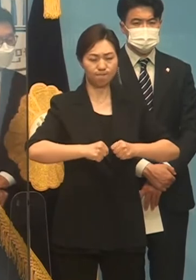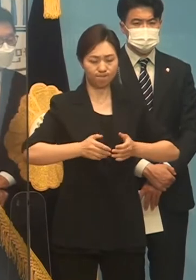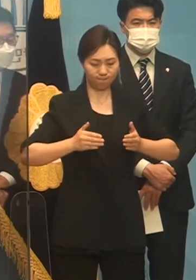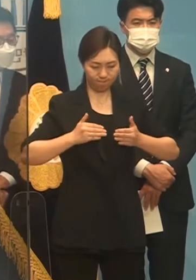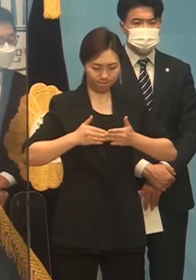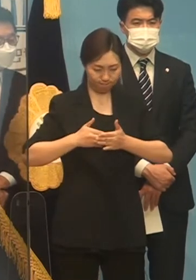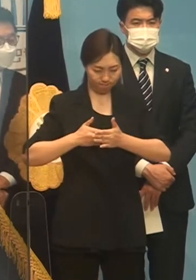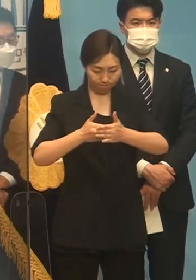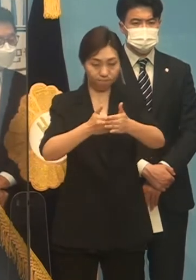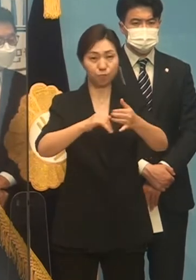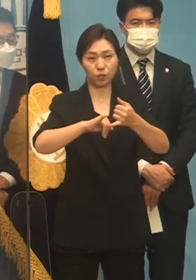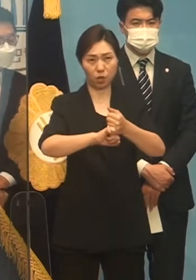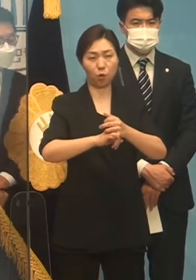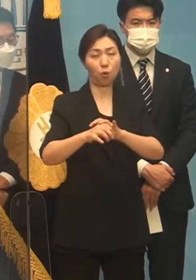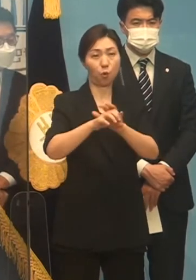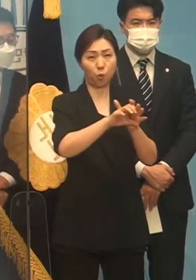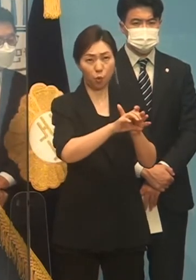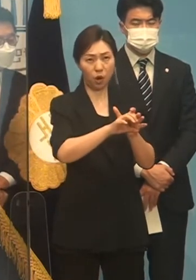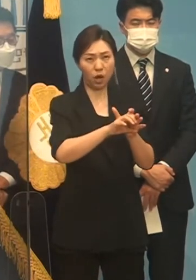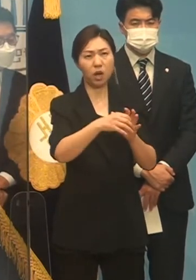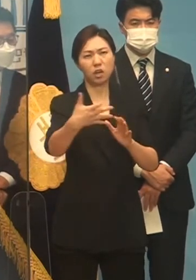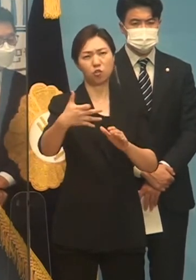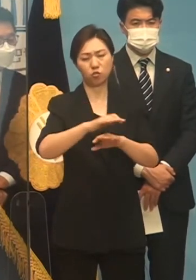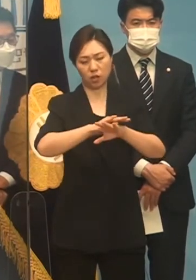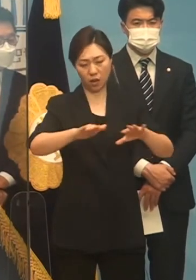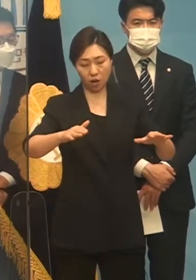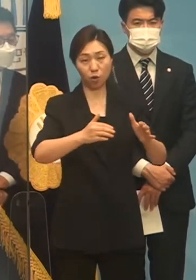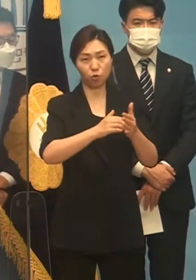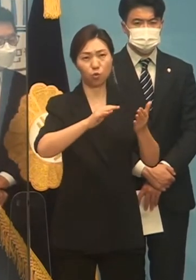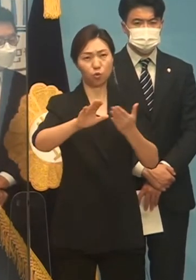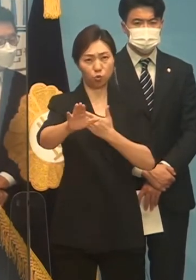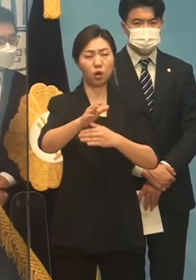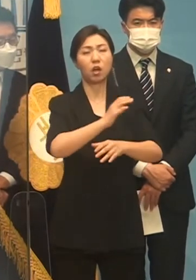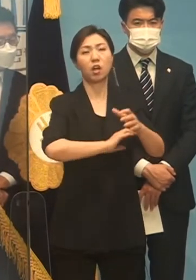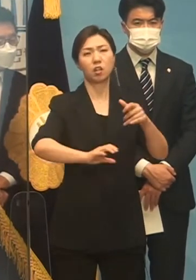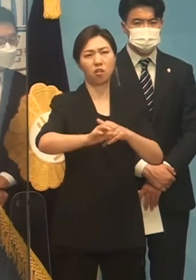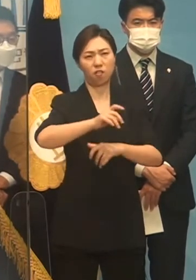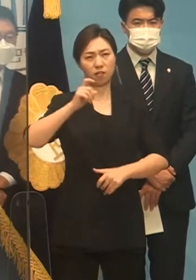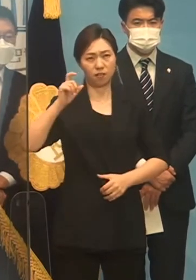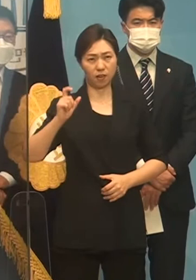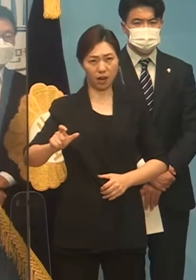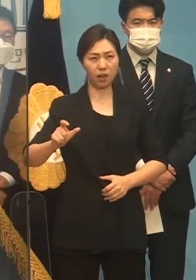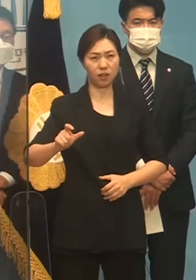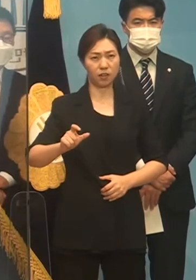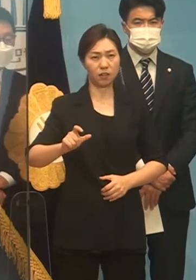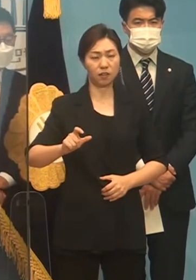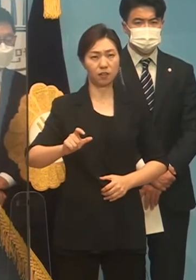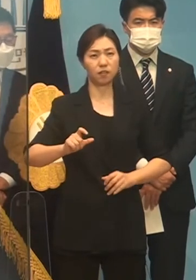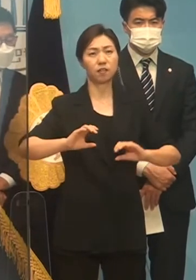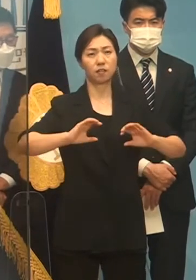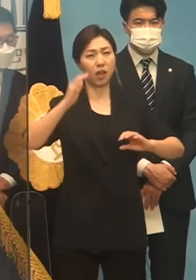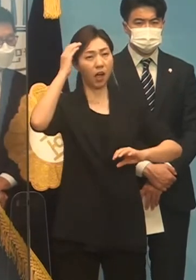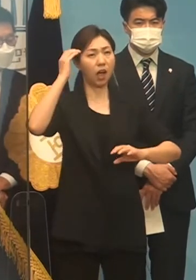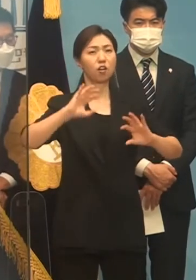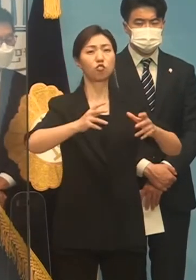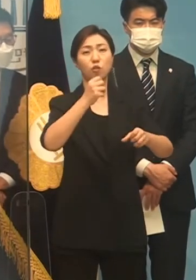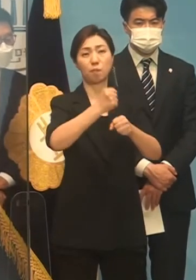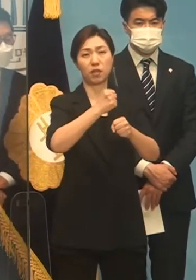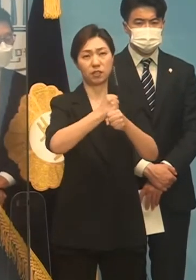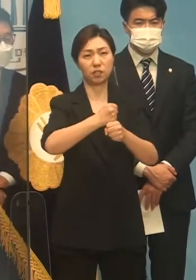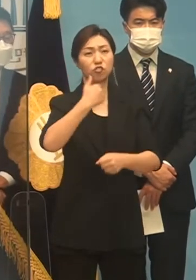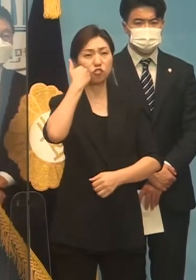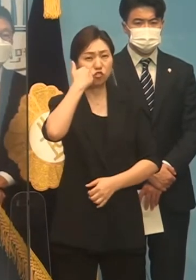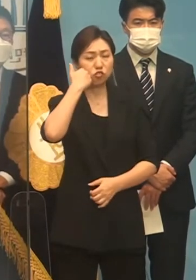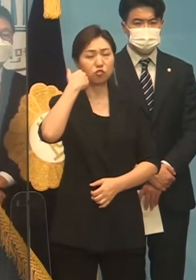코로나19를 이겨내고 더 큰 위기도 이겨낼 더 강한 대한민국 만들어낼 것입니다. 그 길, 이낙연의